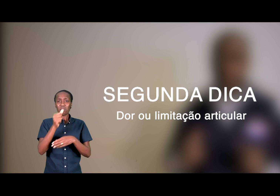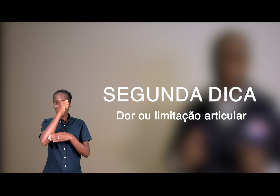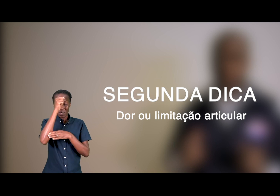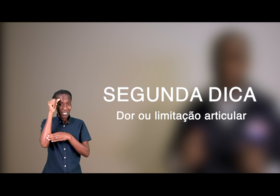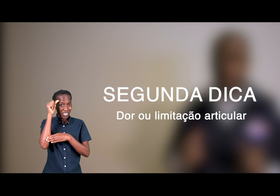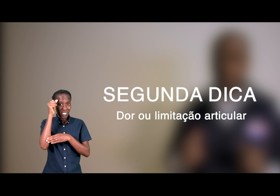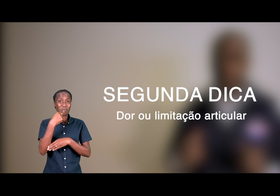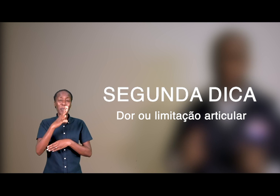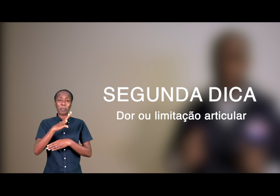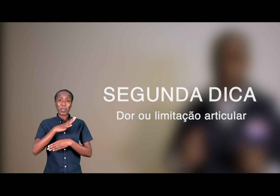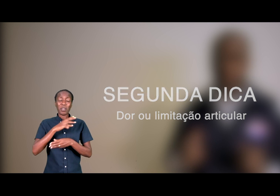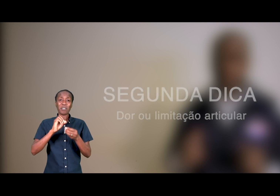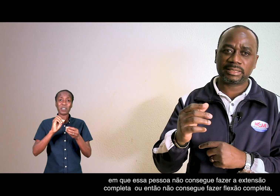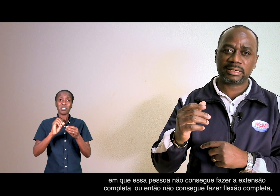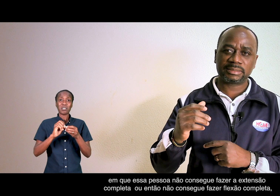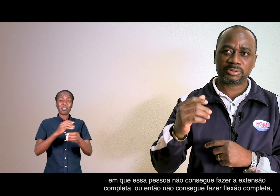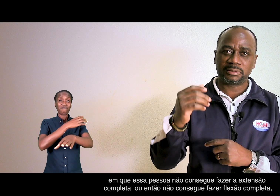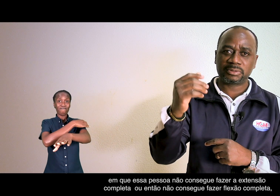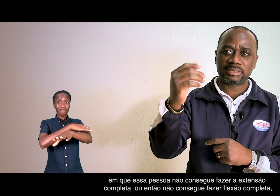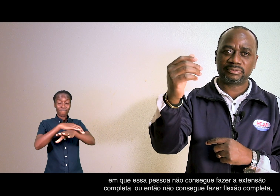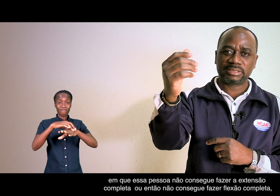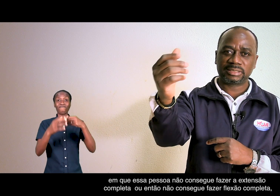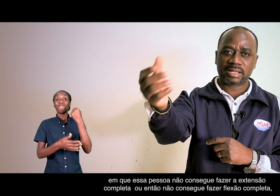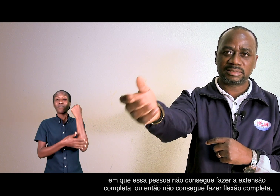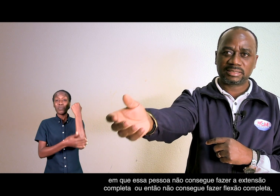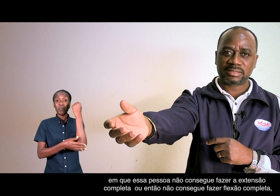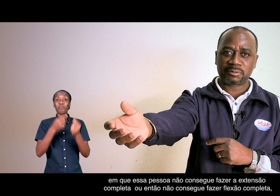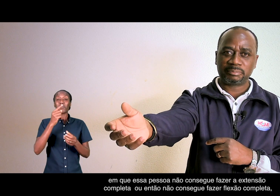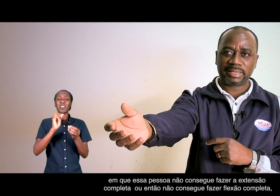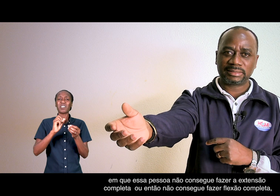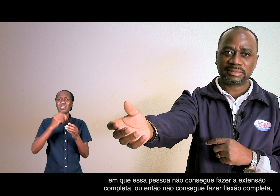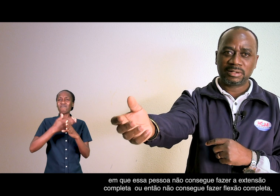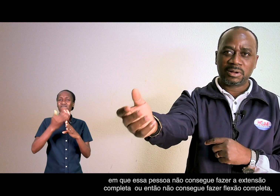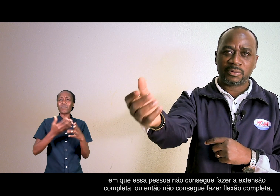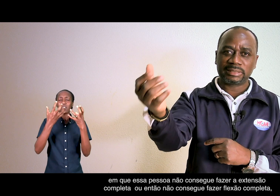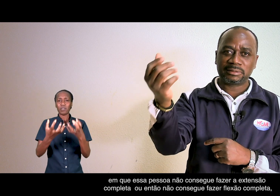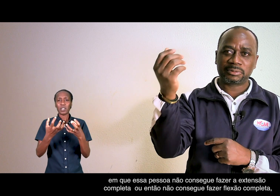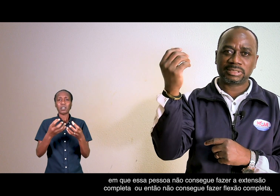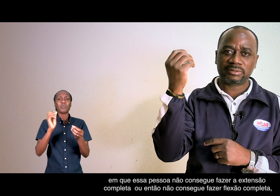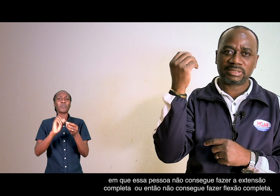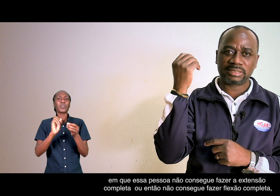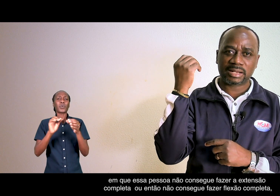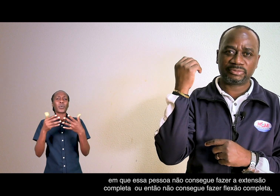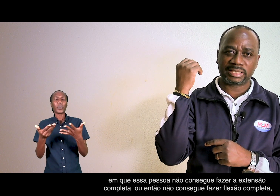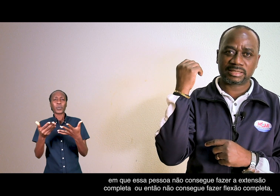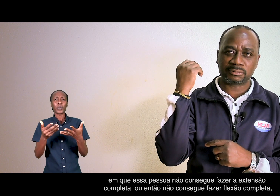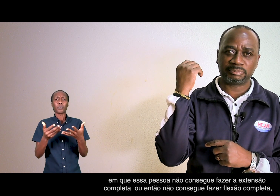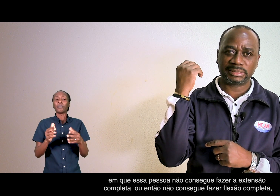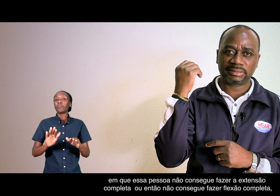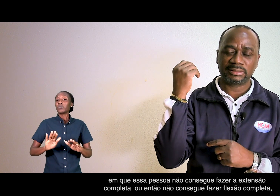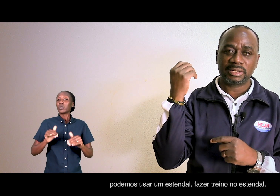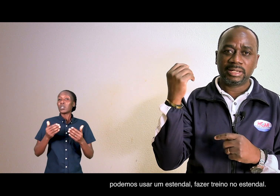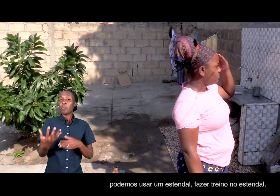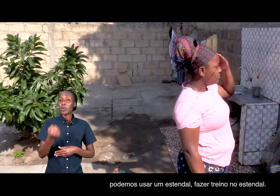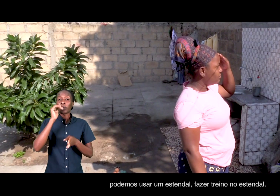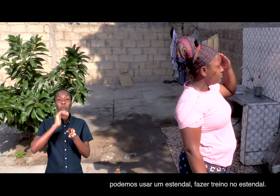ao nível da articulação do cotovelo, em que essa pessoa não consegue fazer a extensão completa ou então não consegue fazer a flexão